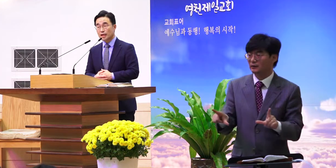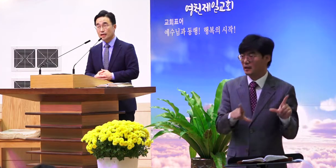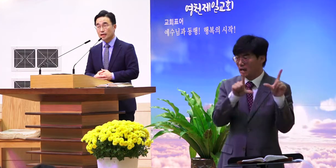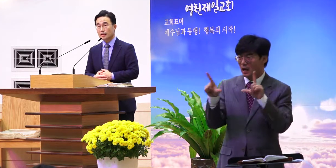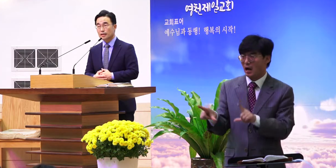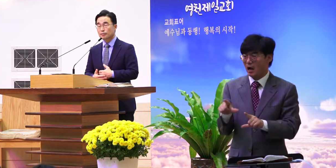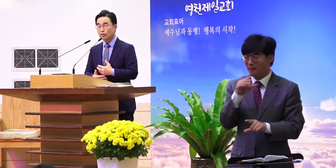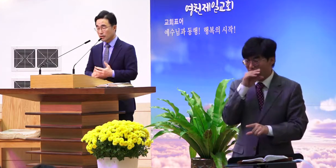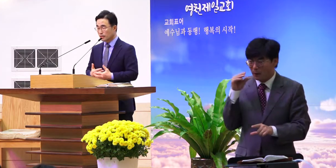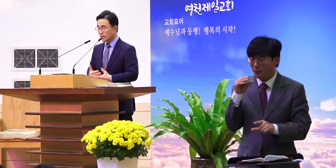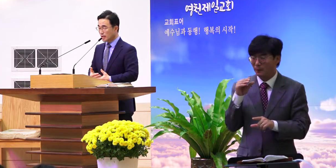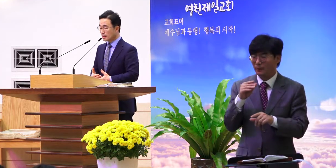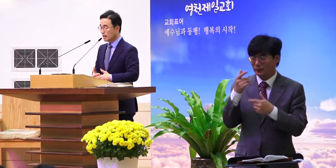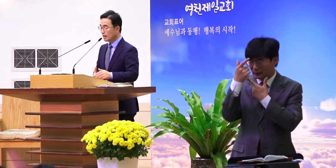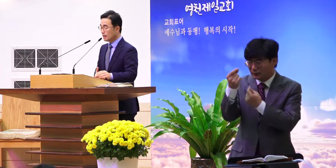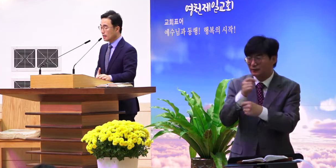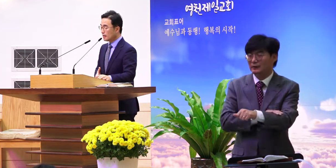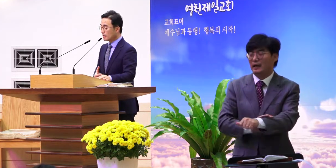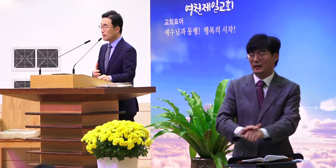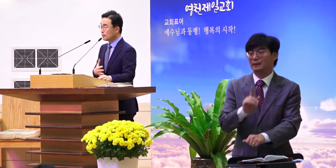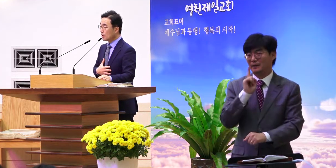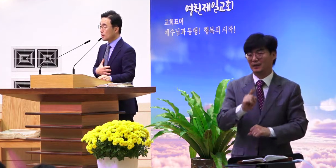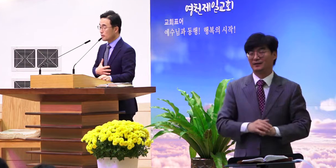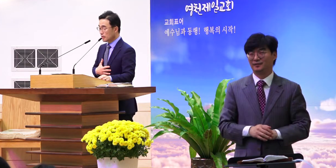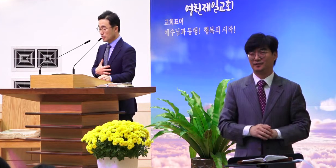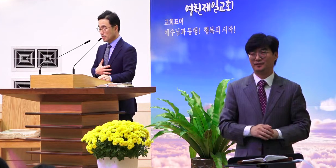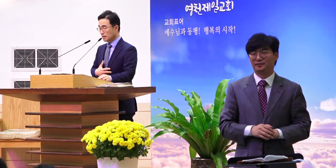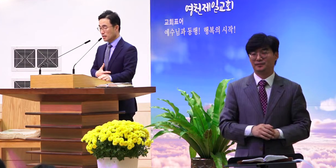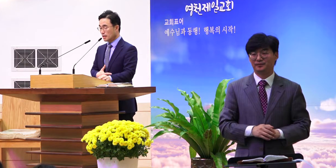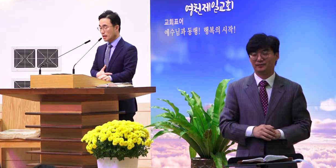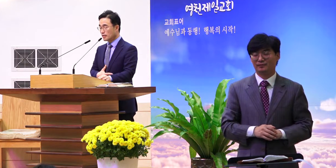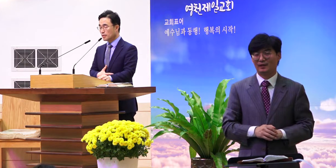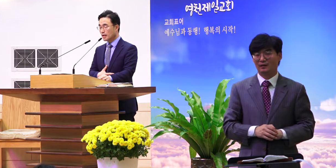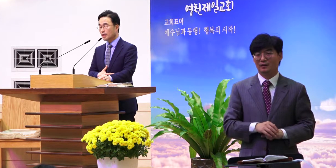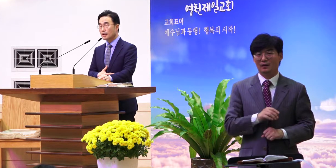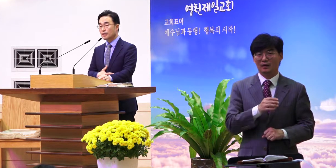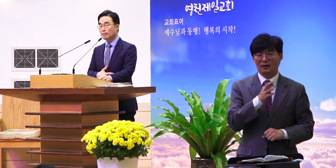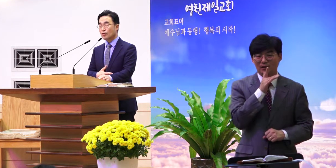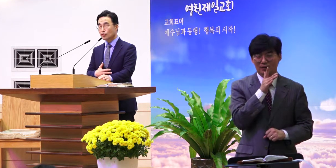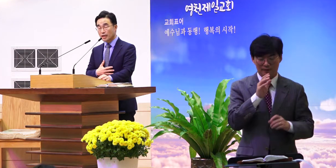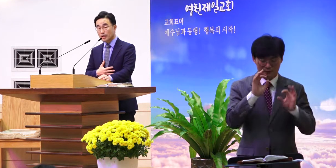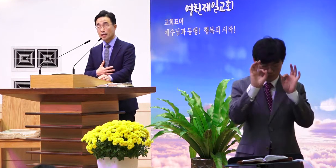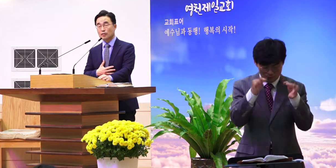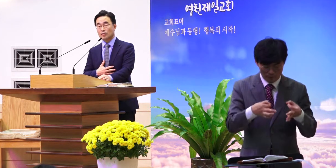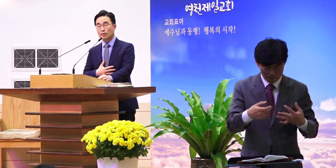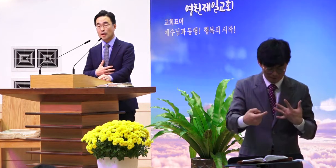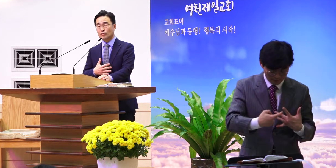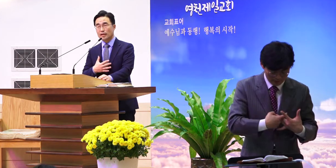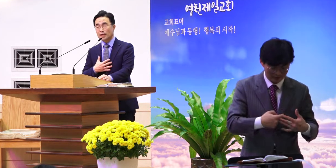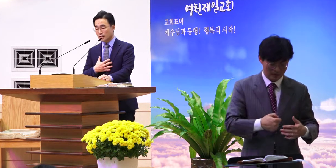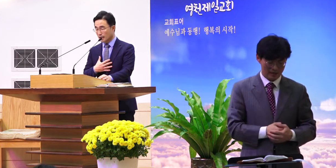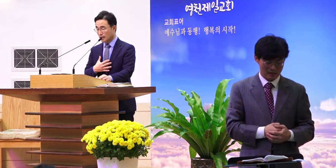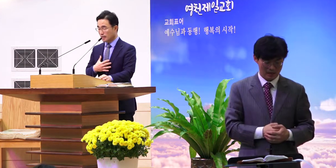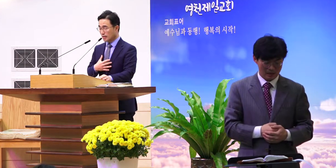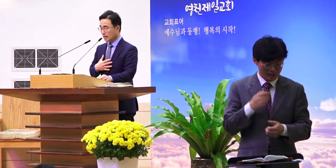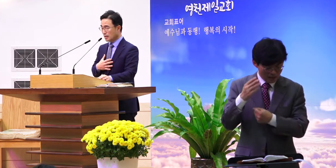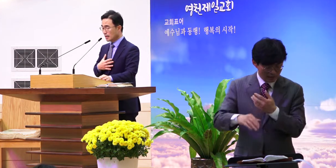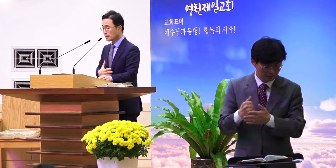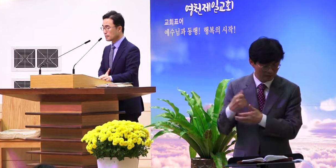이 이야기가, 이 무게 있는 이야기가 그리 멀게 느껴지지 않습니다. 바로 우리의 이야기 같고, 바로 내